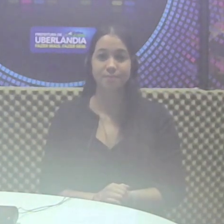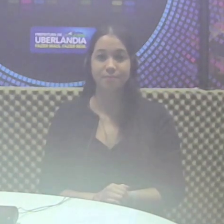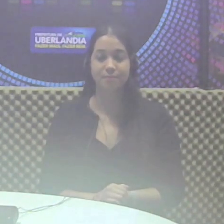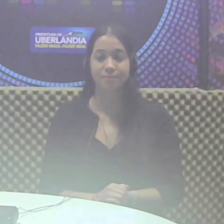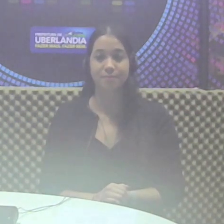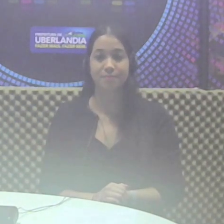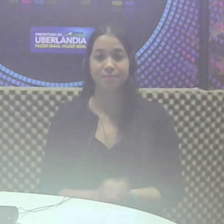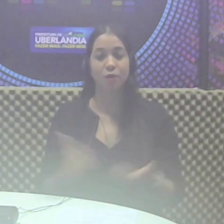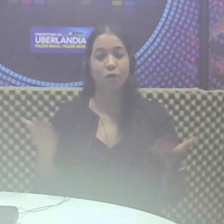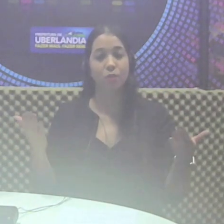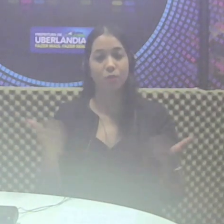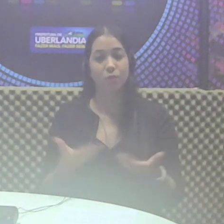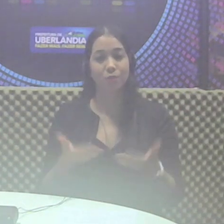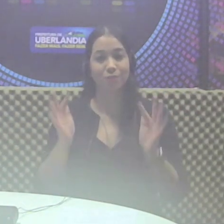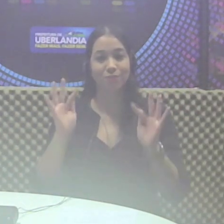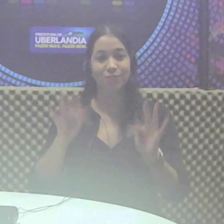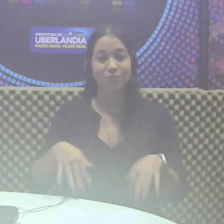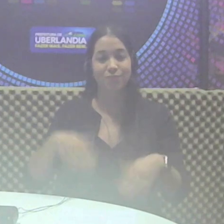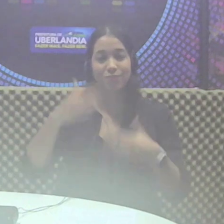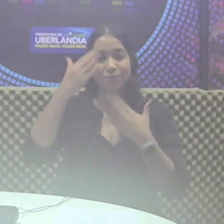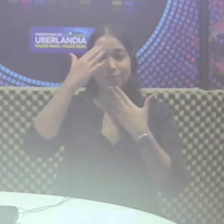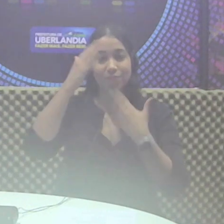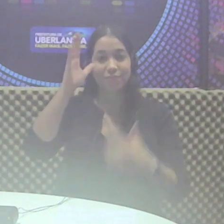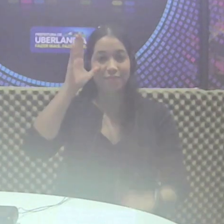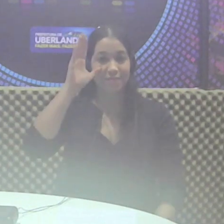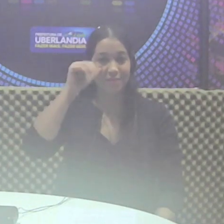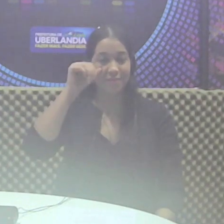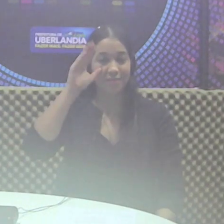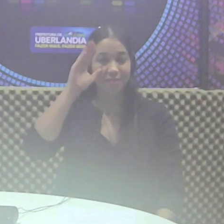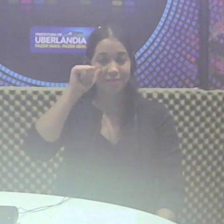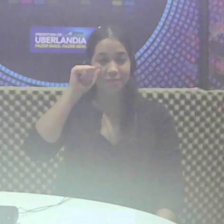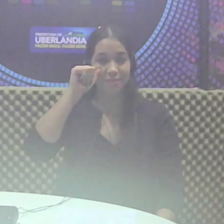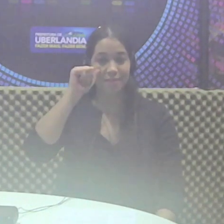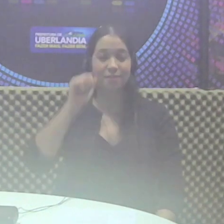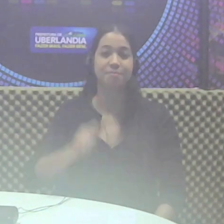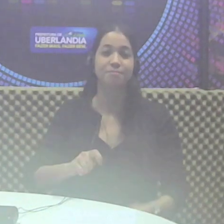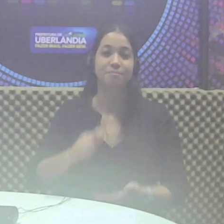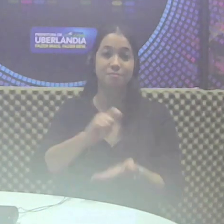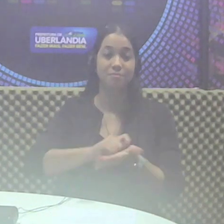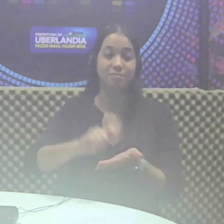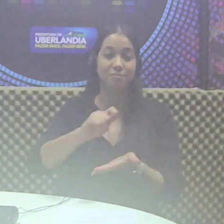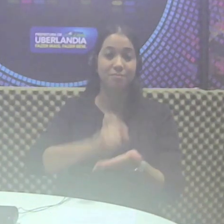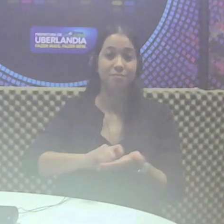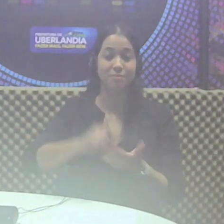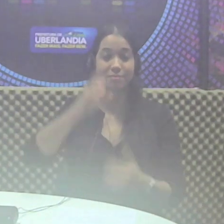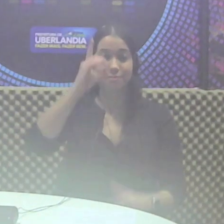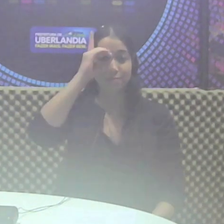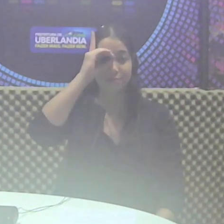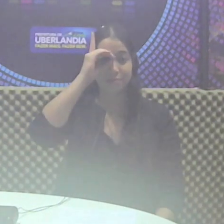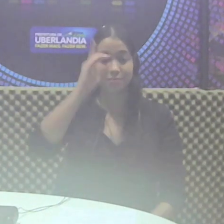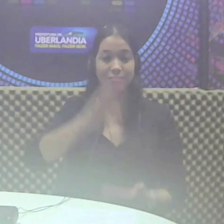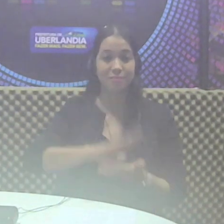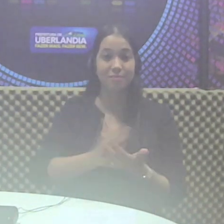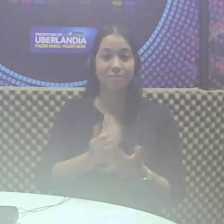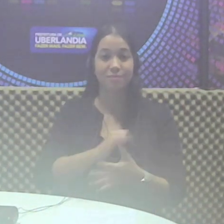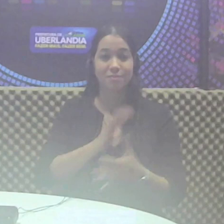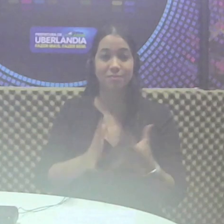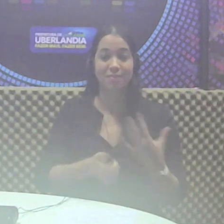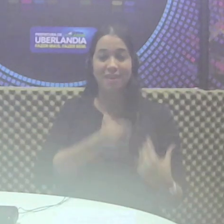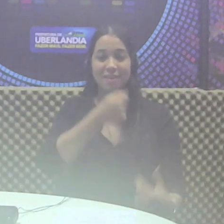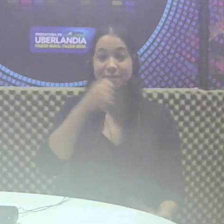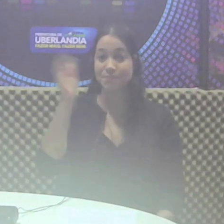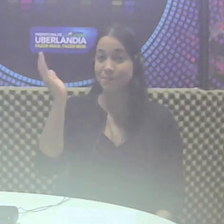Giro de notícias. A edição de hoje fica por aqui. Obrigada pela sua audiência. Edição Daniela Aires. Tradução em